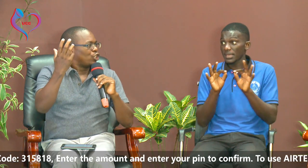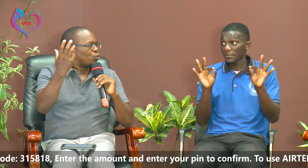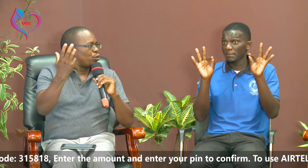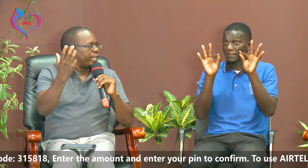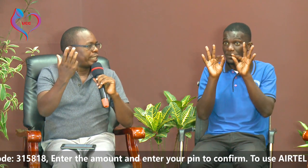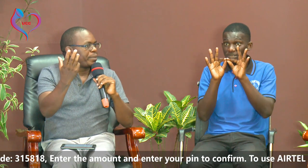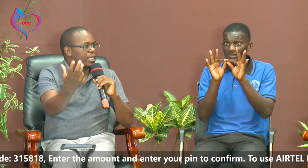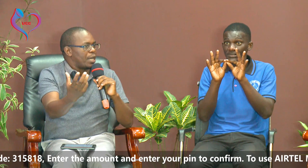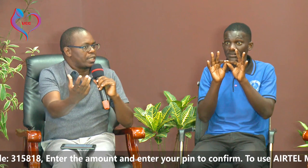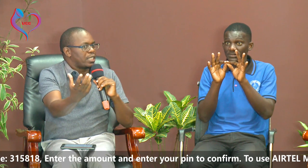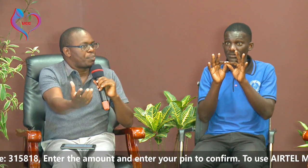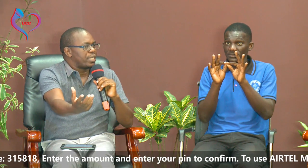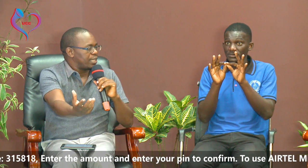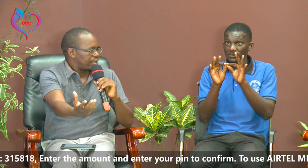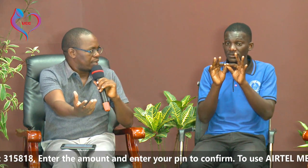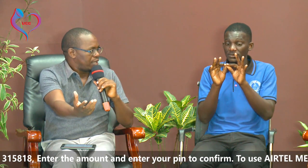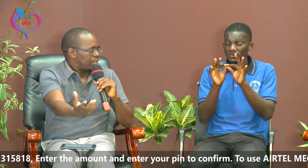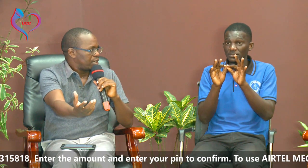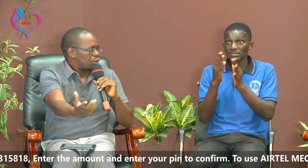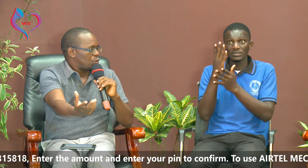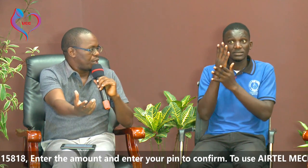ekintu ekirabika ekina presence chicho kubiri.